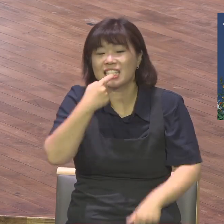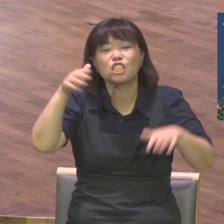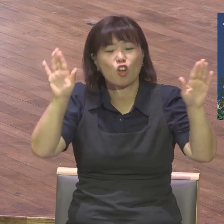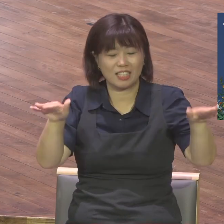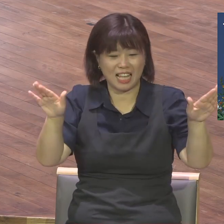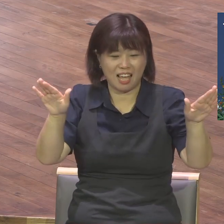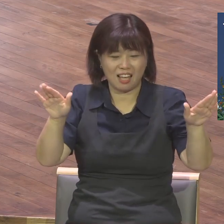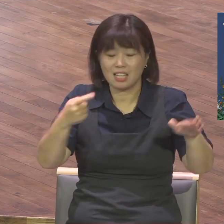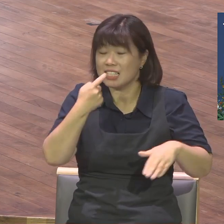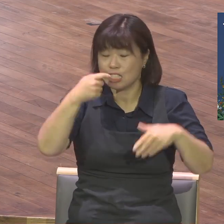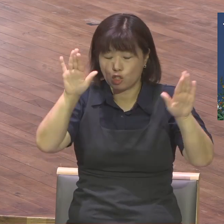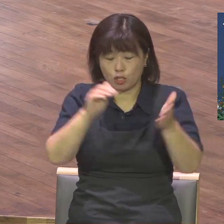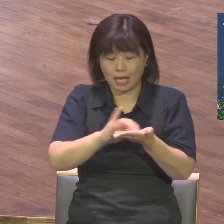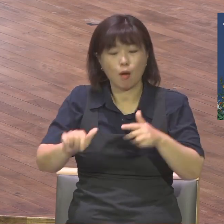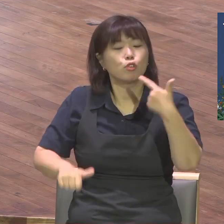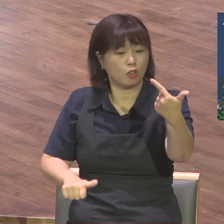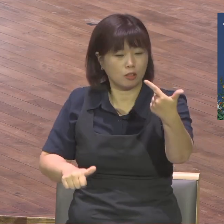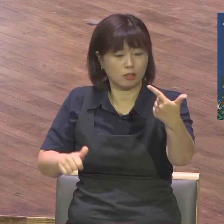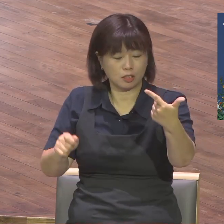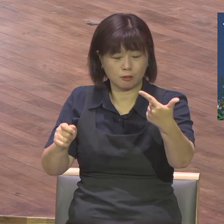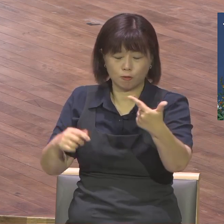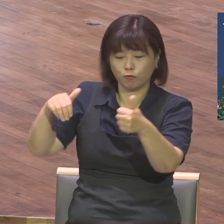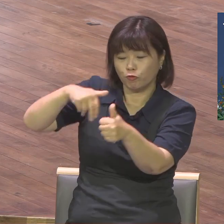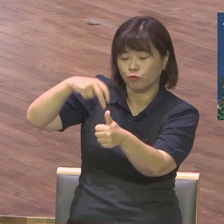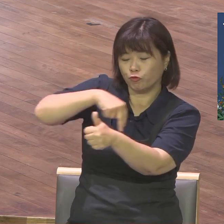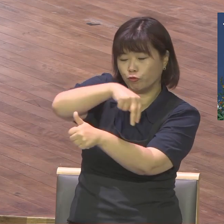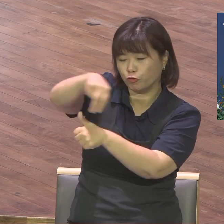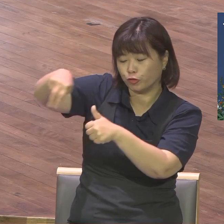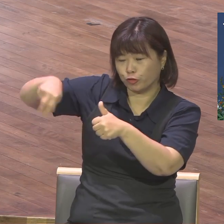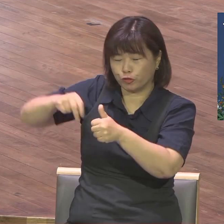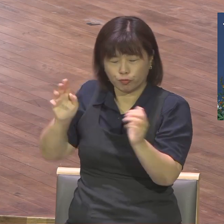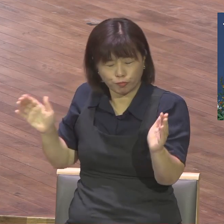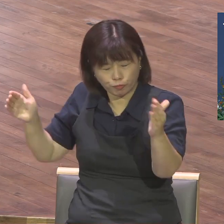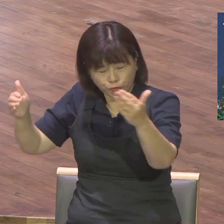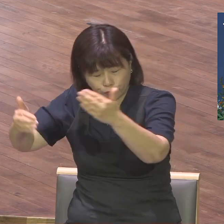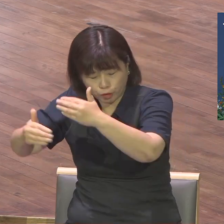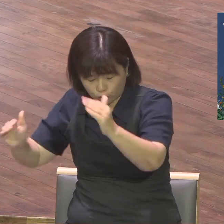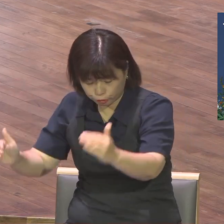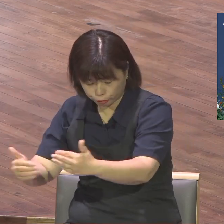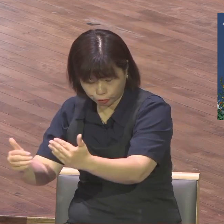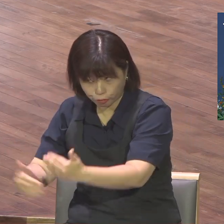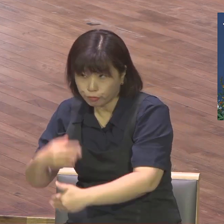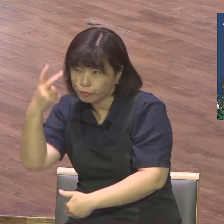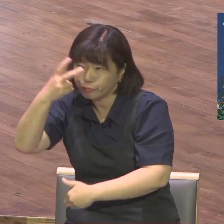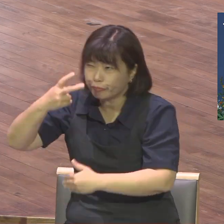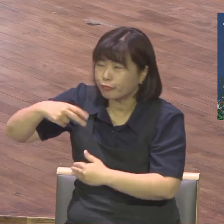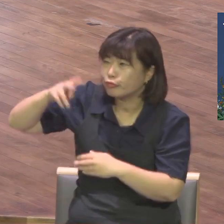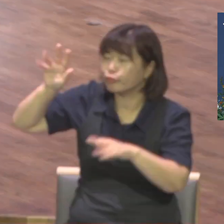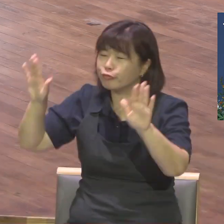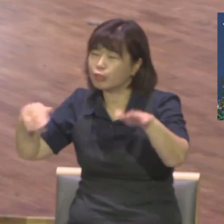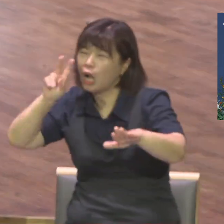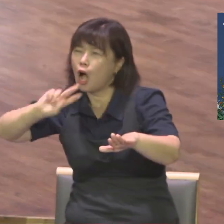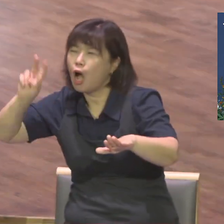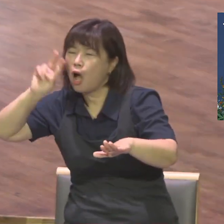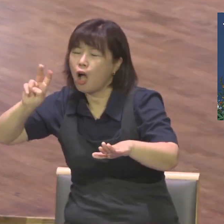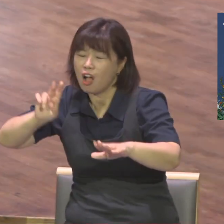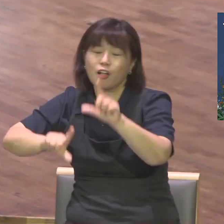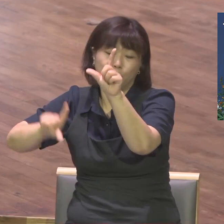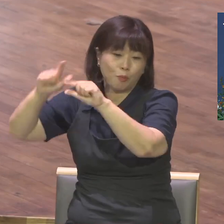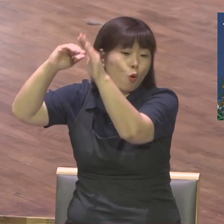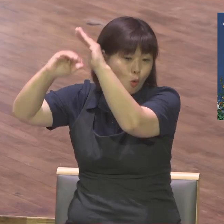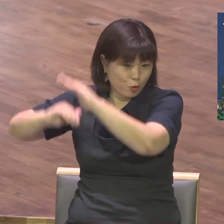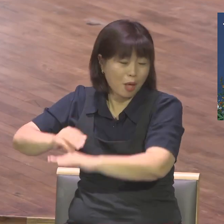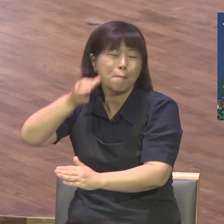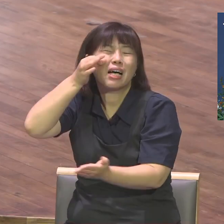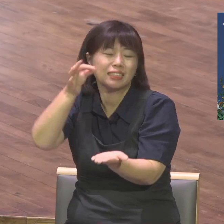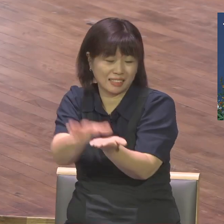있는 장면이에요. 그걸 본 거예요. 남들은 절망으로 보고 좌절과 포기 상태였을 때 이사야는 지금